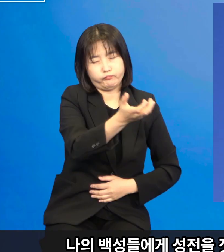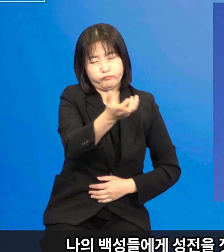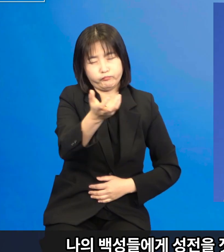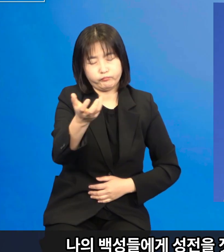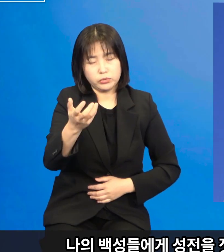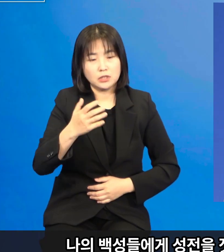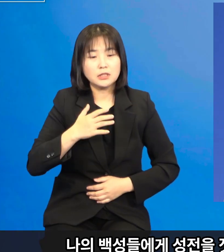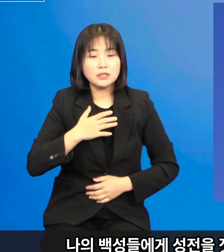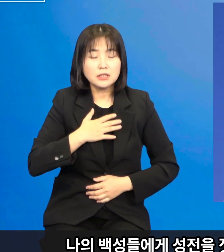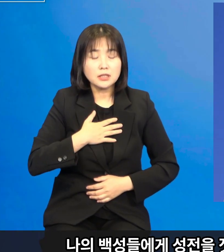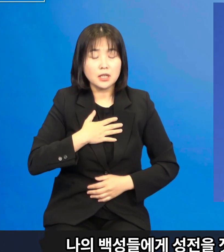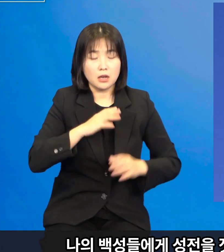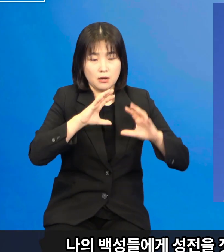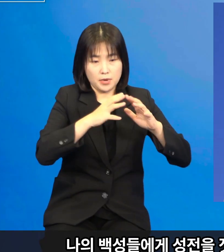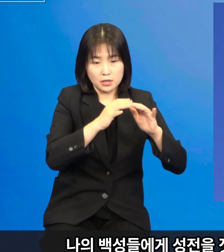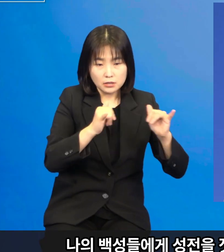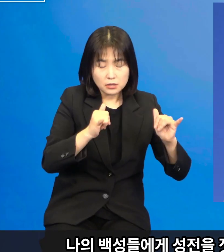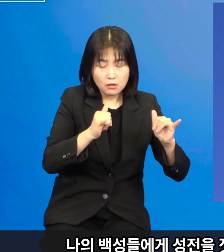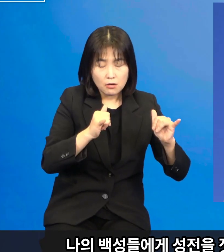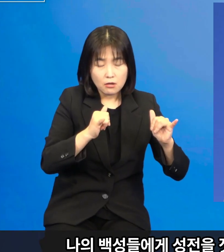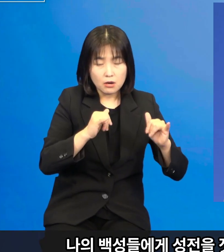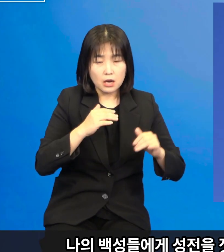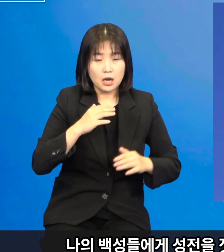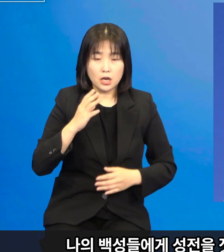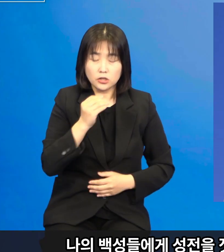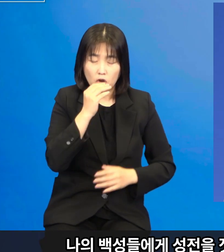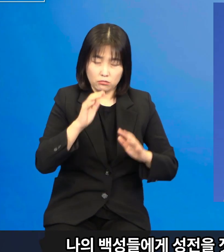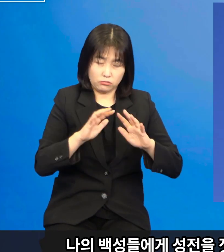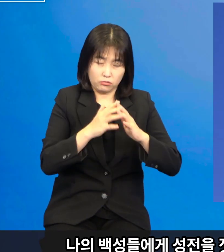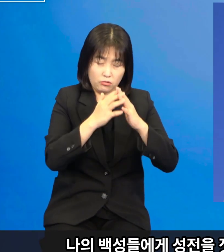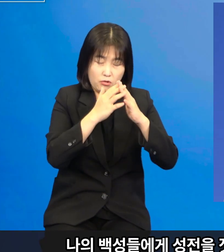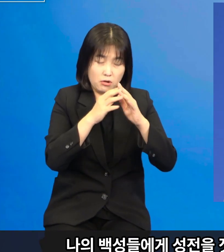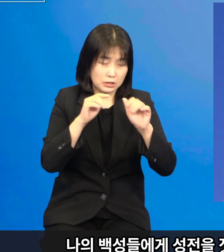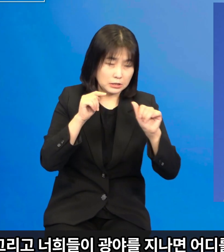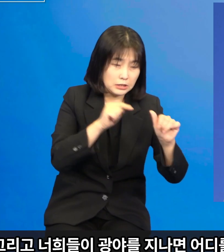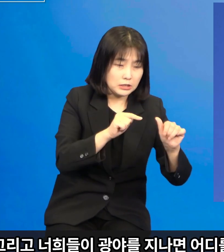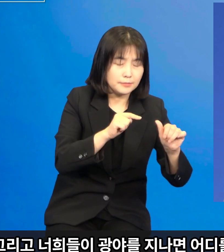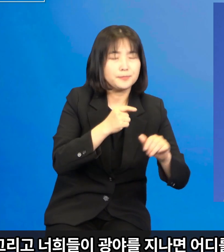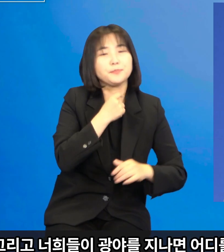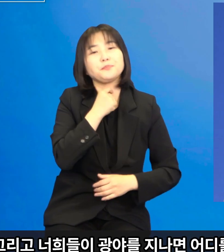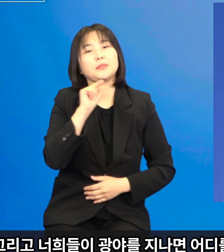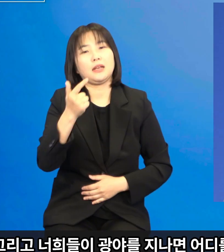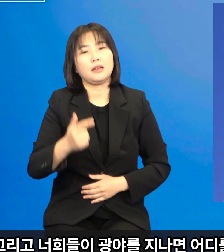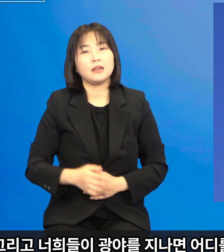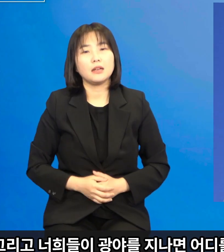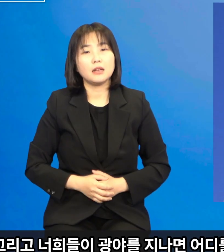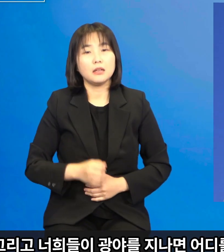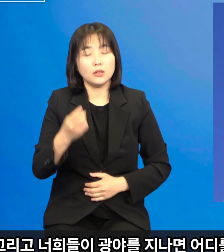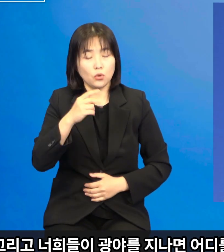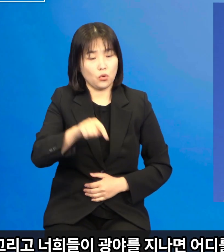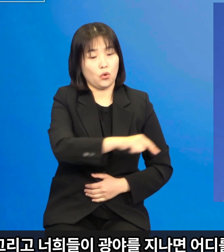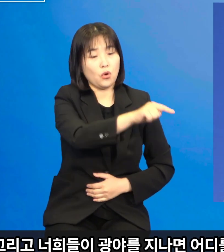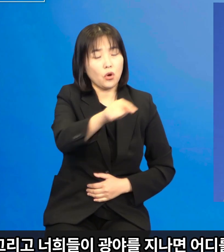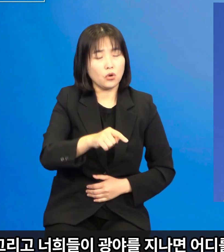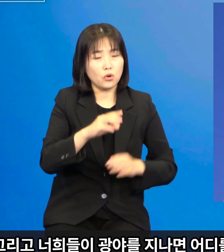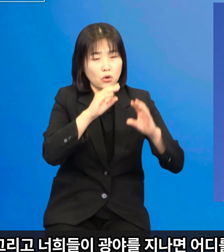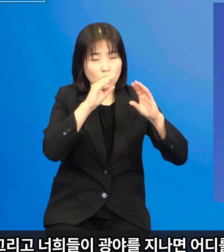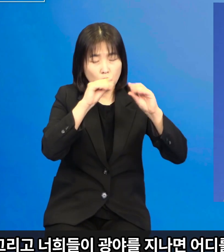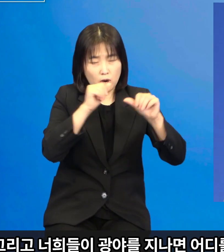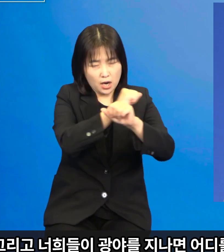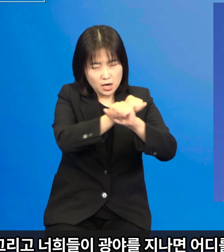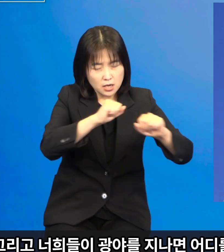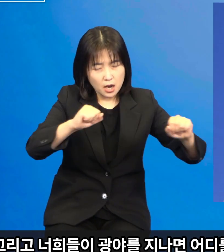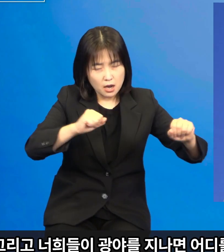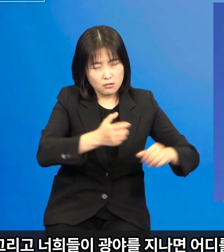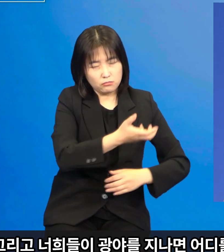한 나의 백성들에게 성전을 짓게 하고 싶지 않다. 지금은 그리고 너희들이 광야를 지나면 어디를 가든지